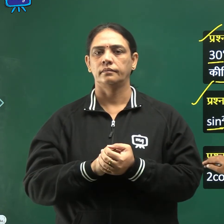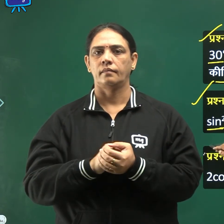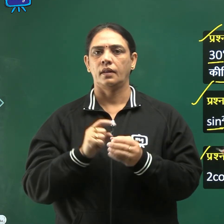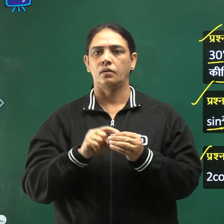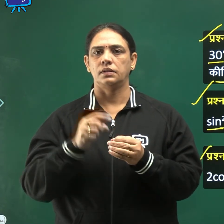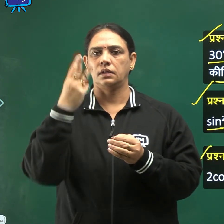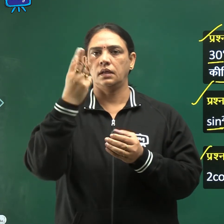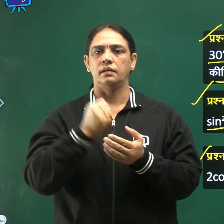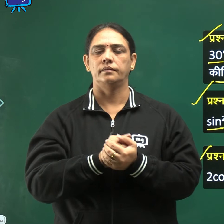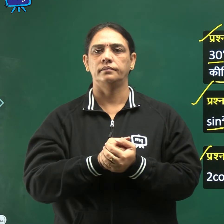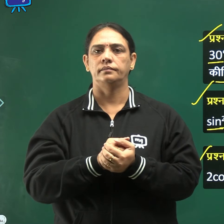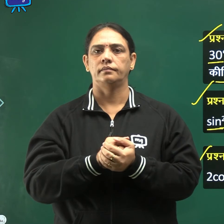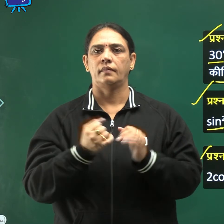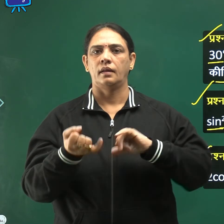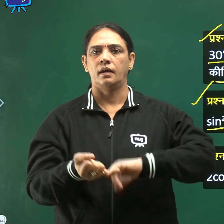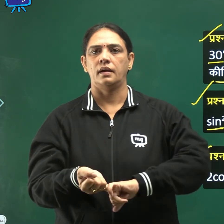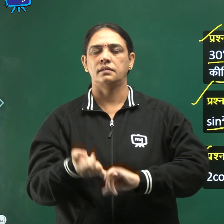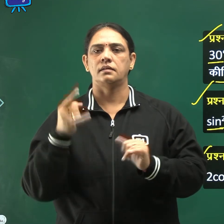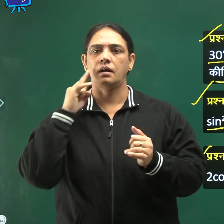प्रश्न 3, साइन